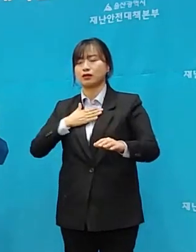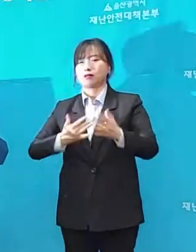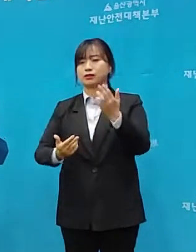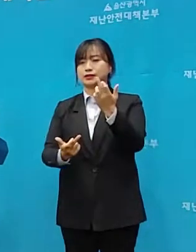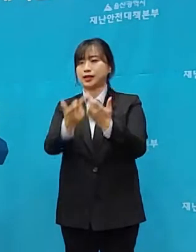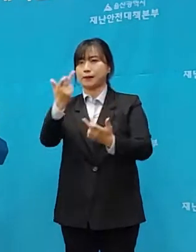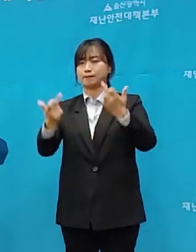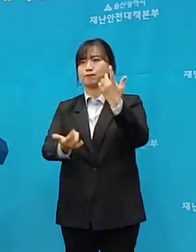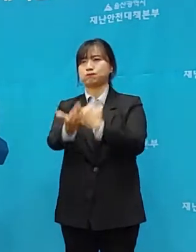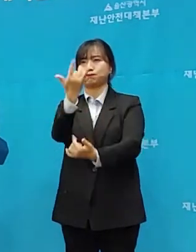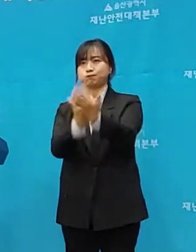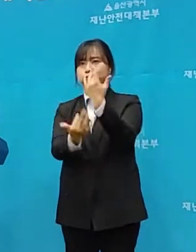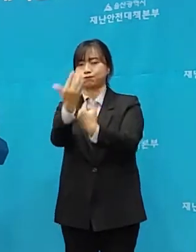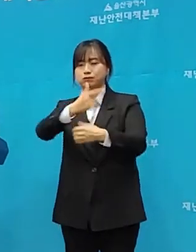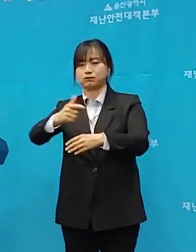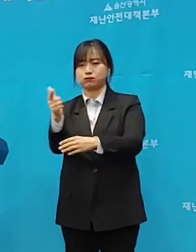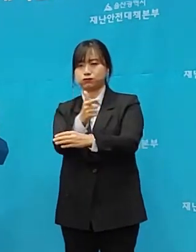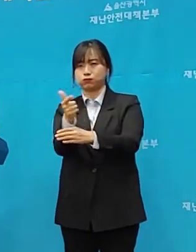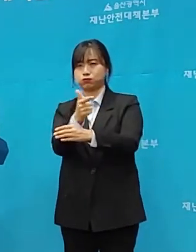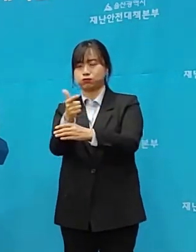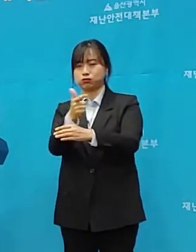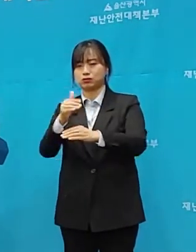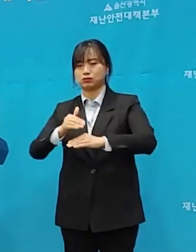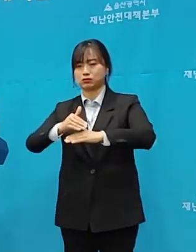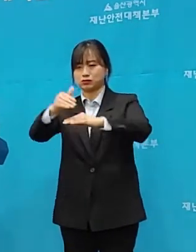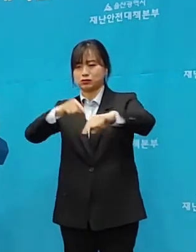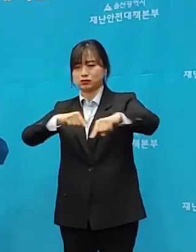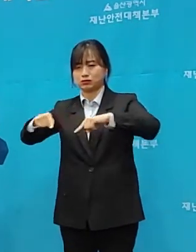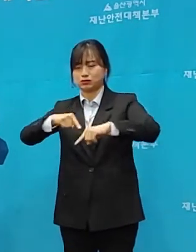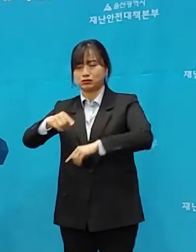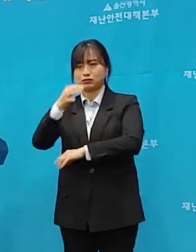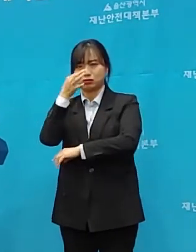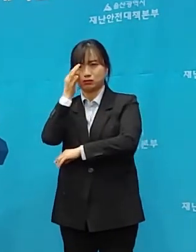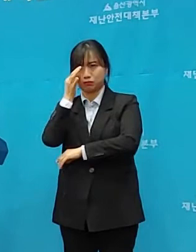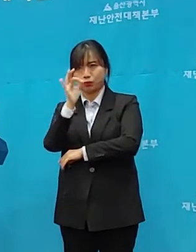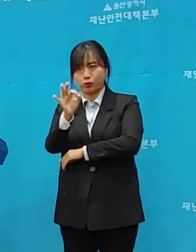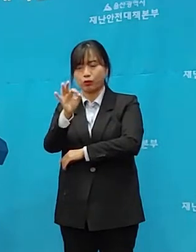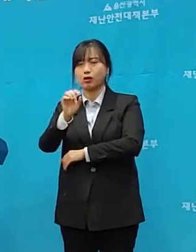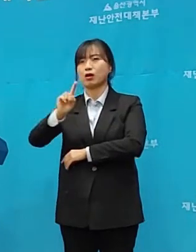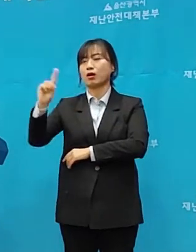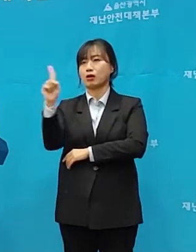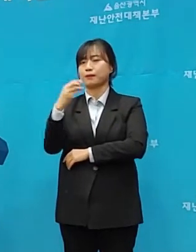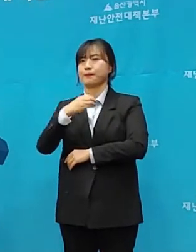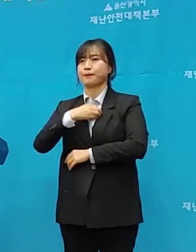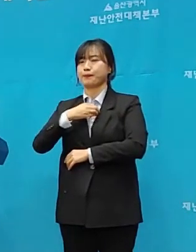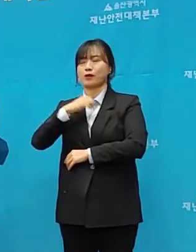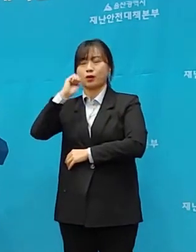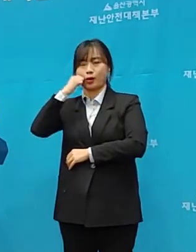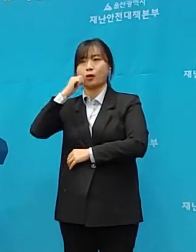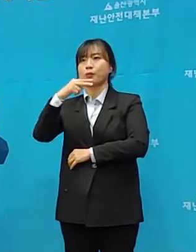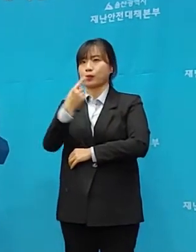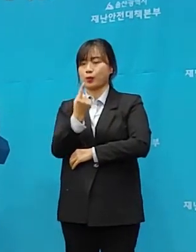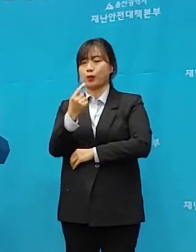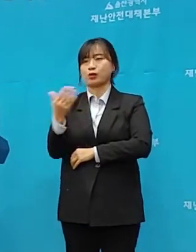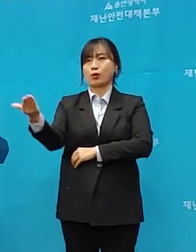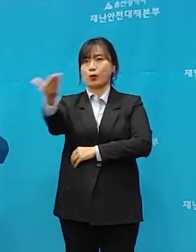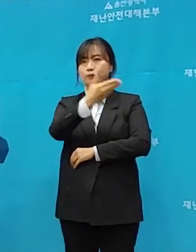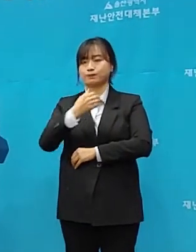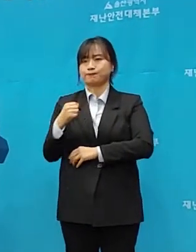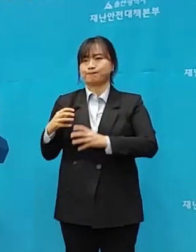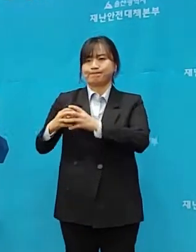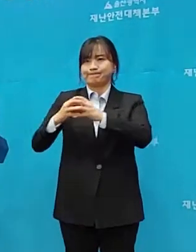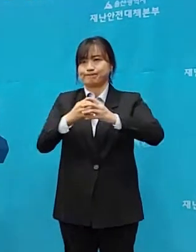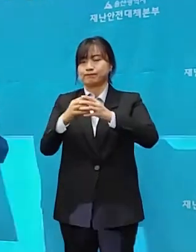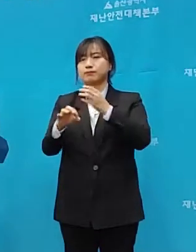산불 진화 과정을 진도주의하면서 어떠한 시련도 시민의 단합된